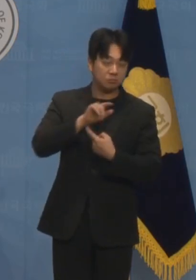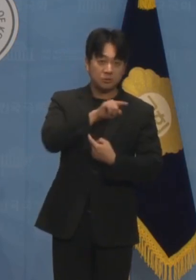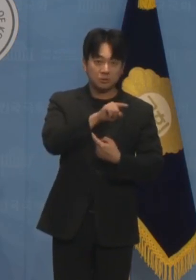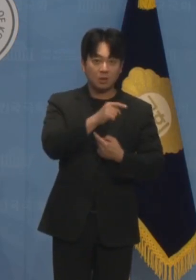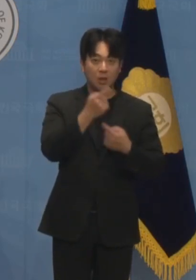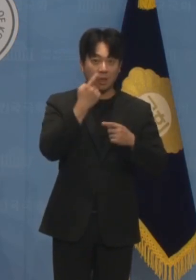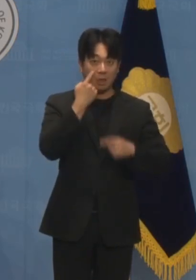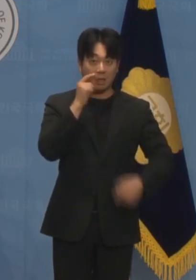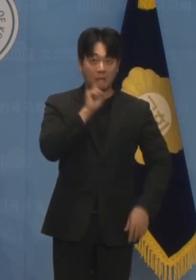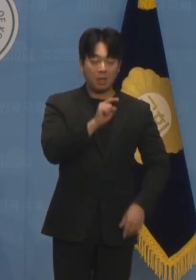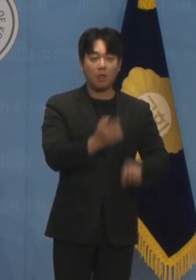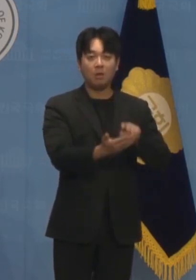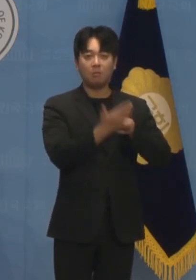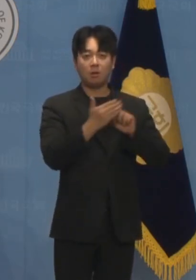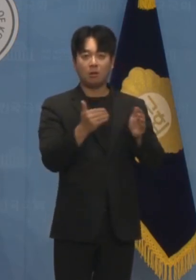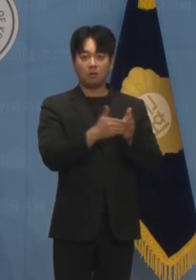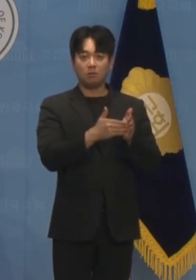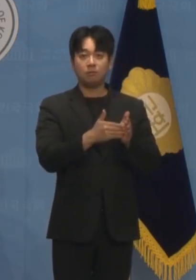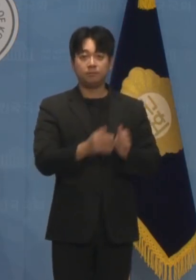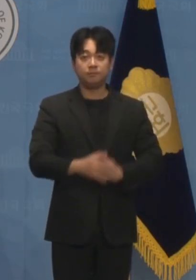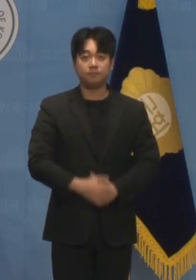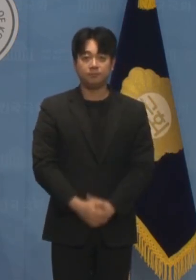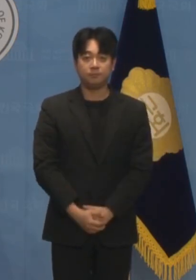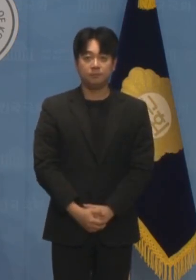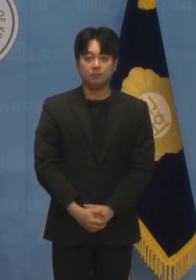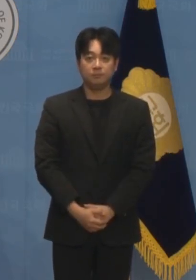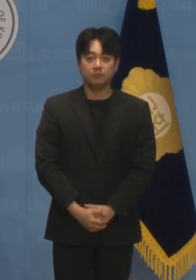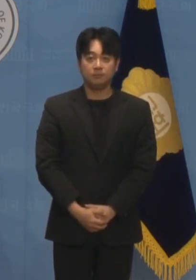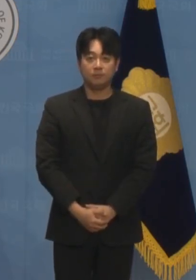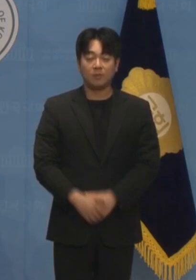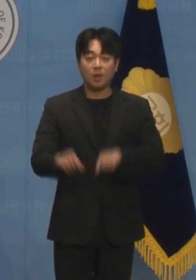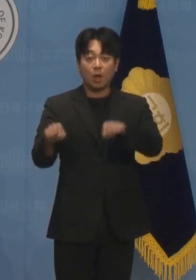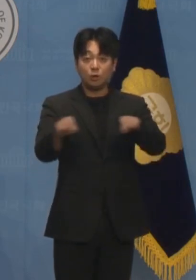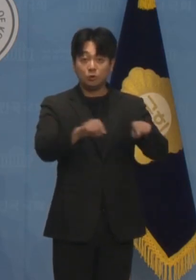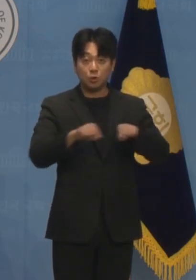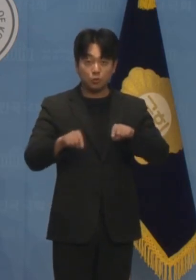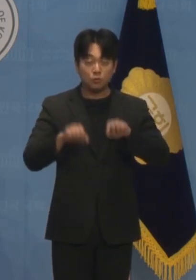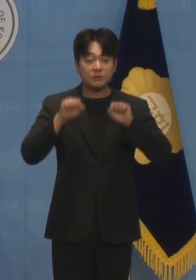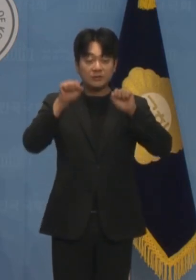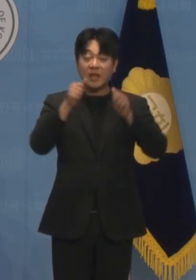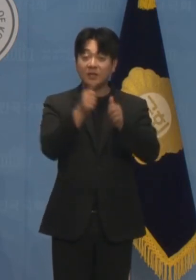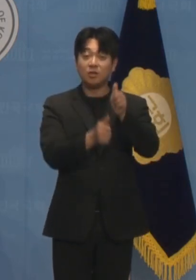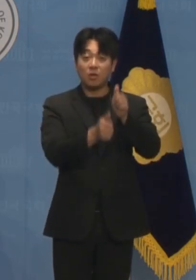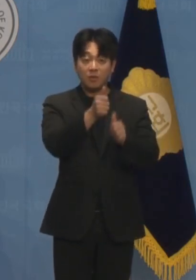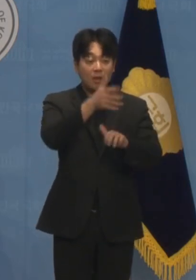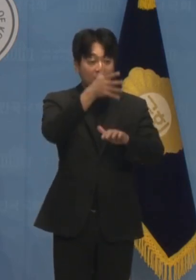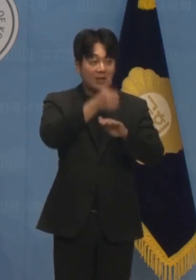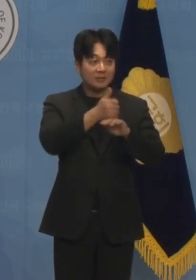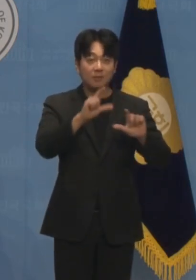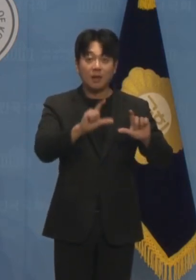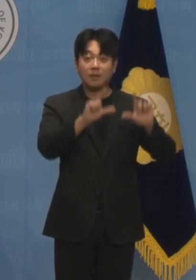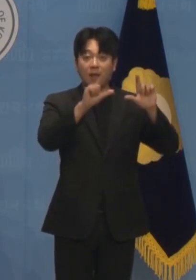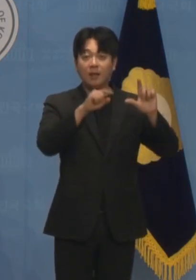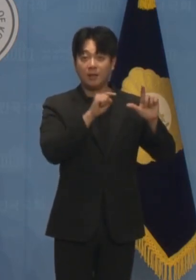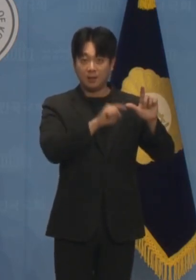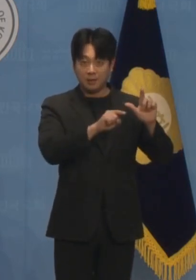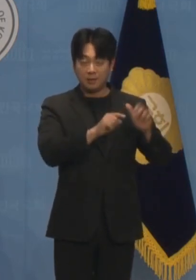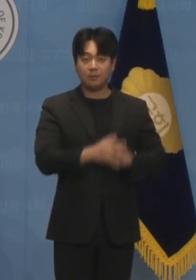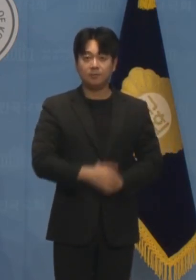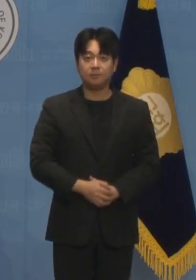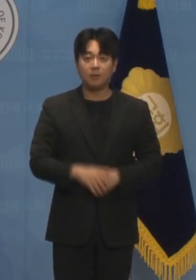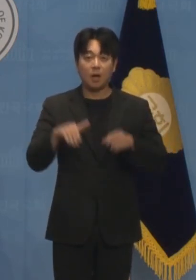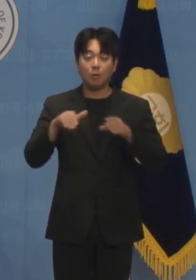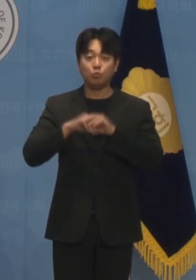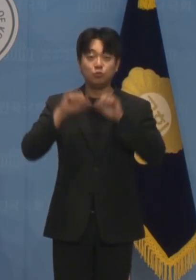나기도 했습니다. 심지어 전국체전 마지막 날인 지난 17일에는 기자회견을 통해